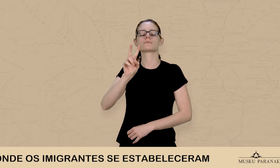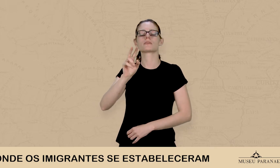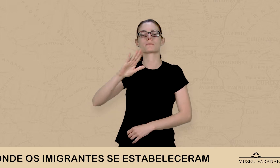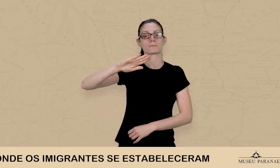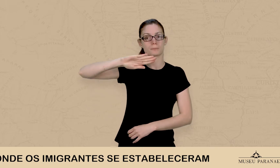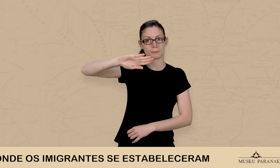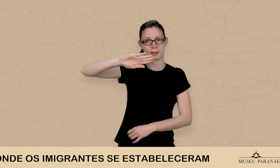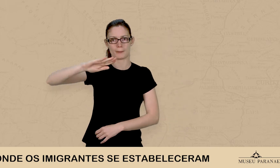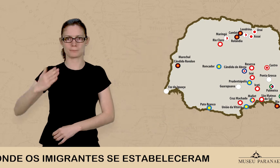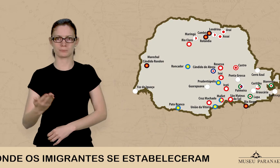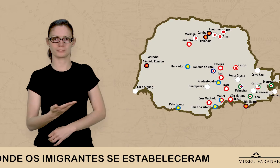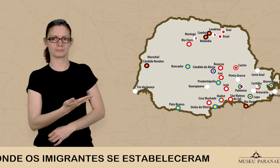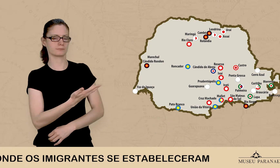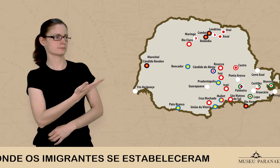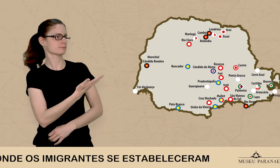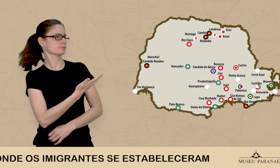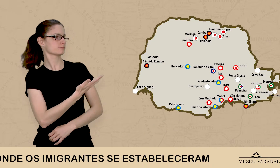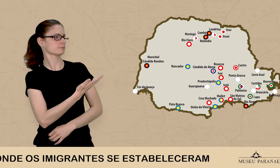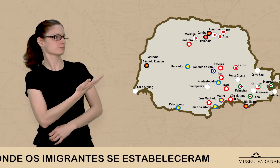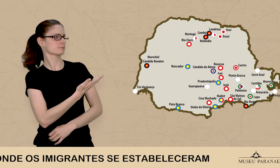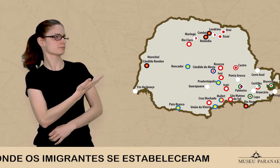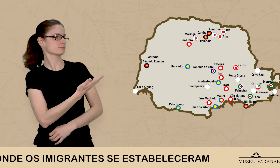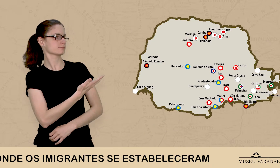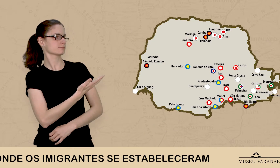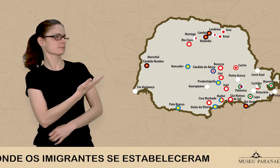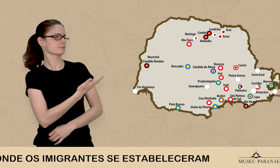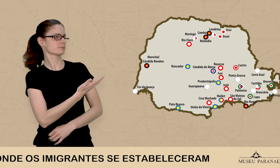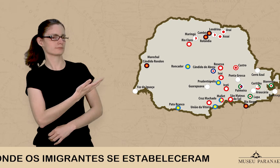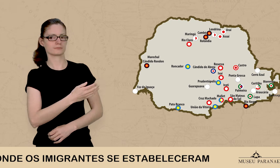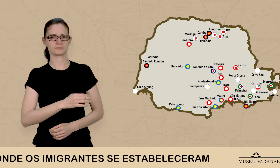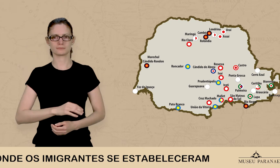do território, como podemos verificar no mapa.